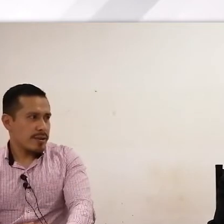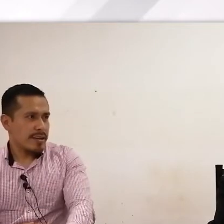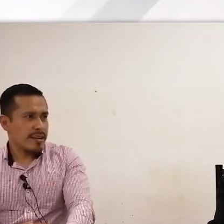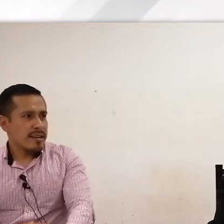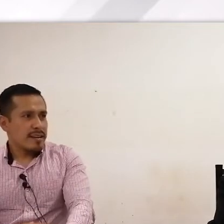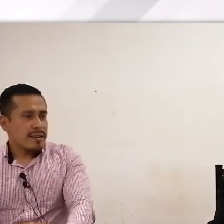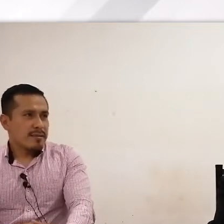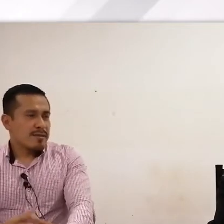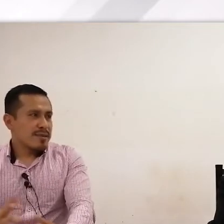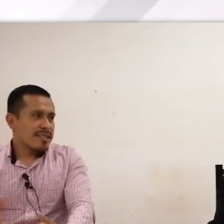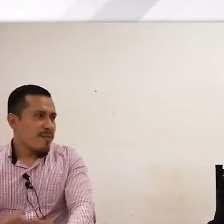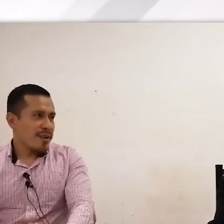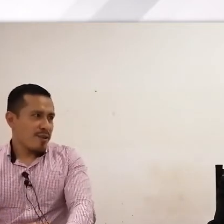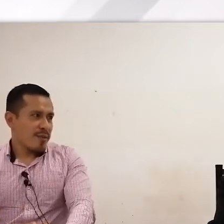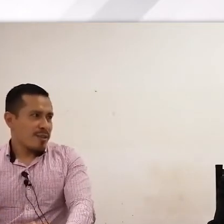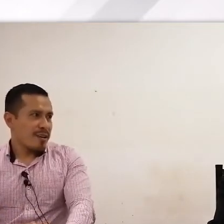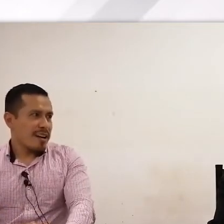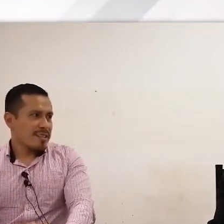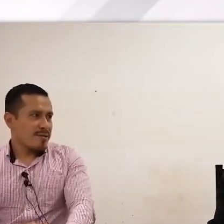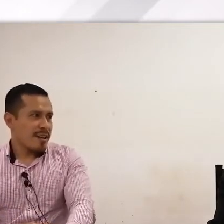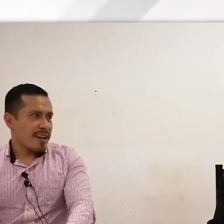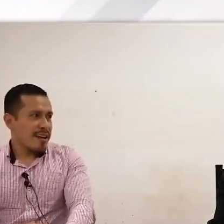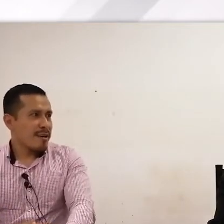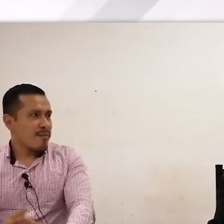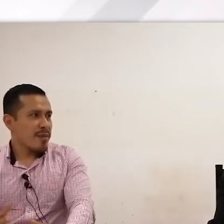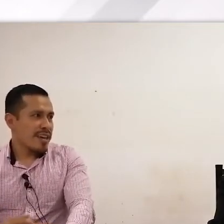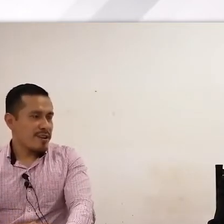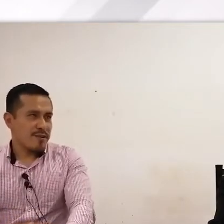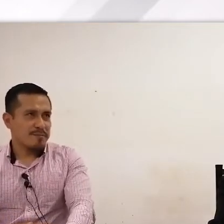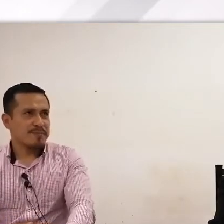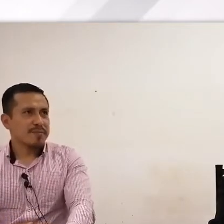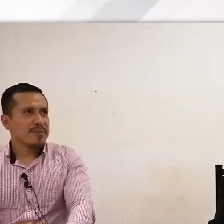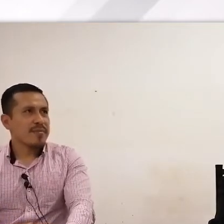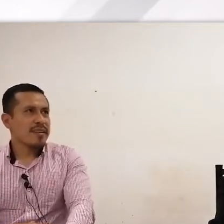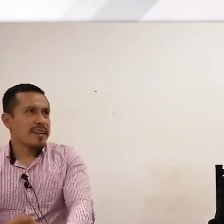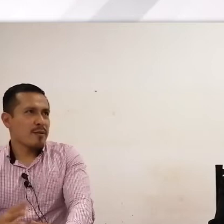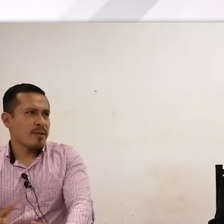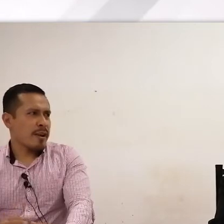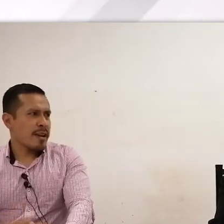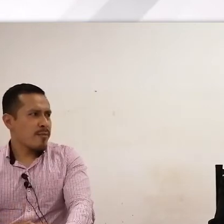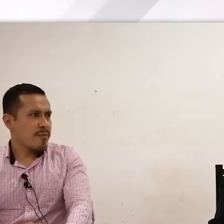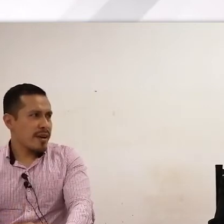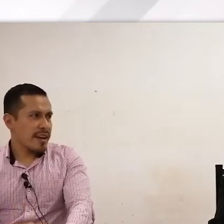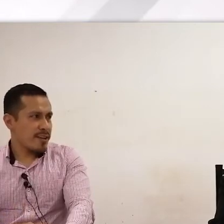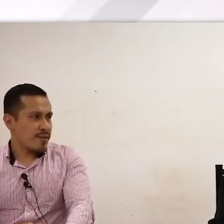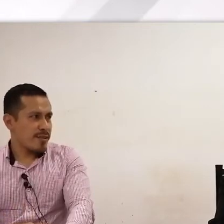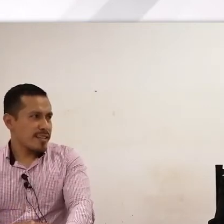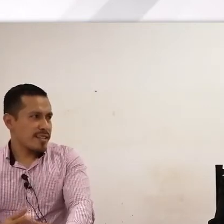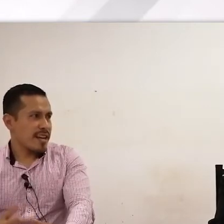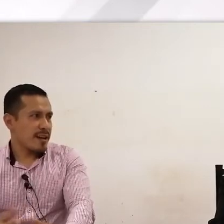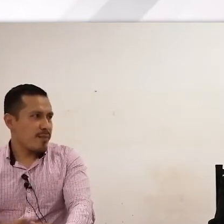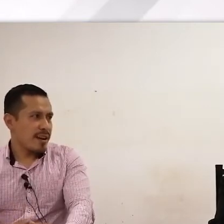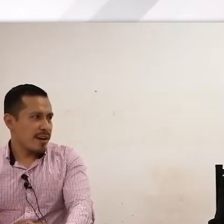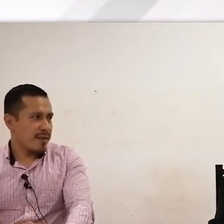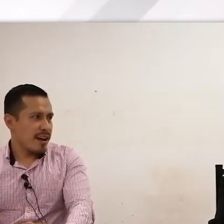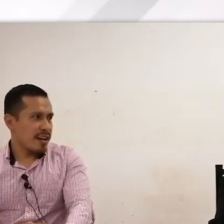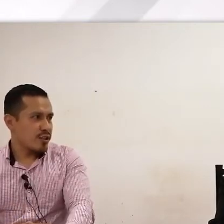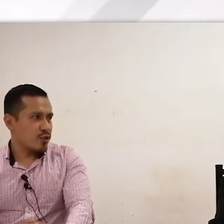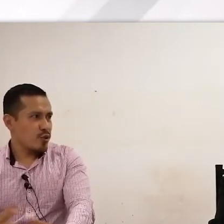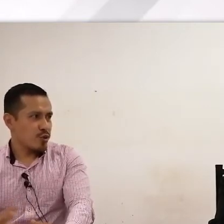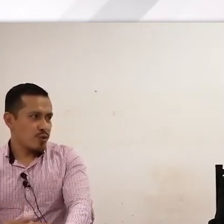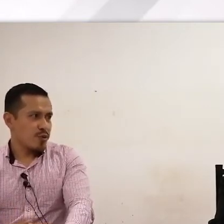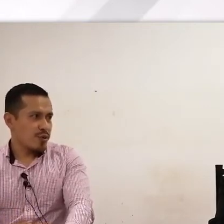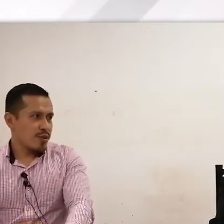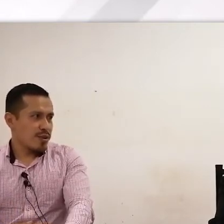niños, ¿no? Siempre comento el caso de mi hijo, que cuando él era muy pequeño decía la